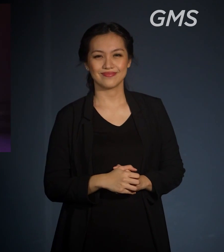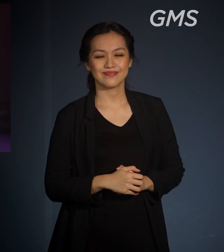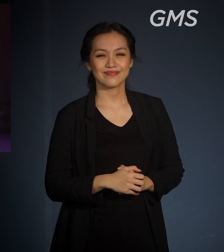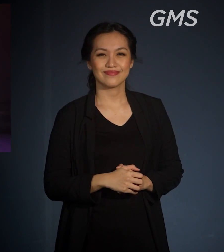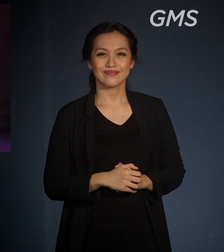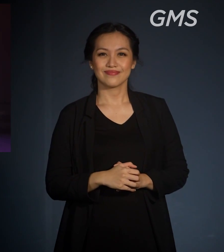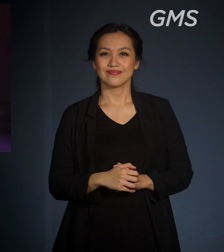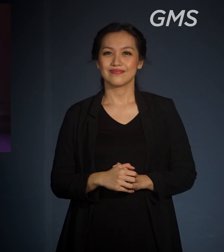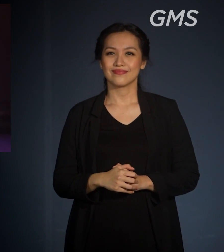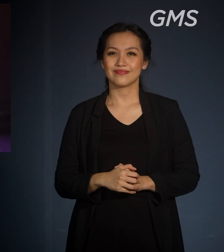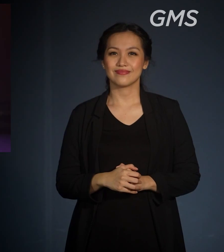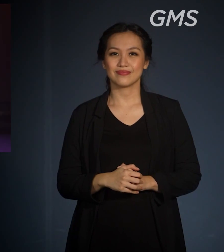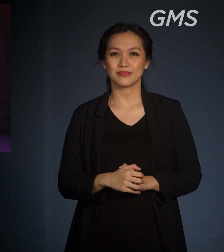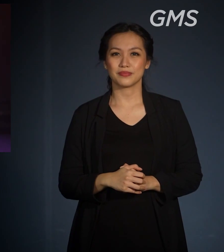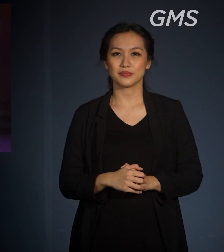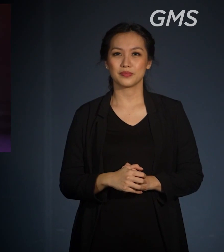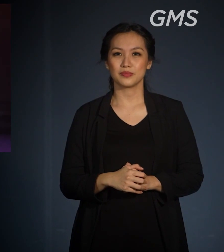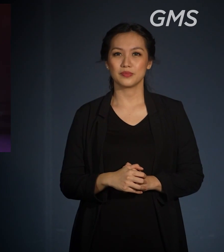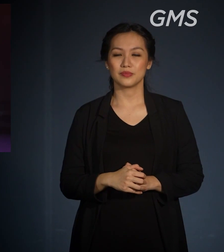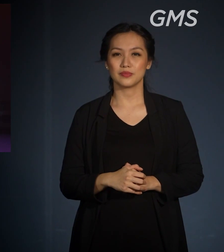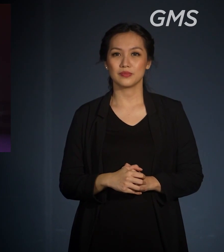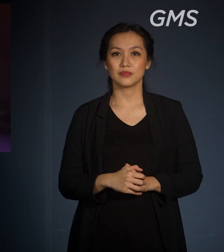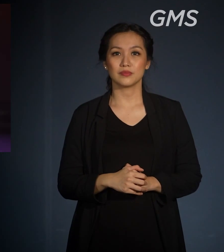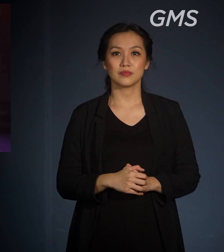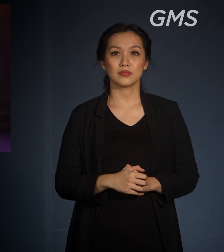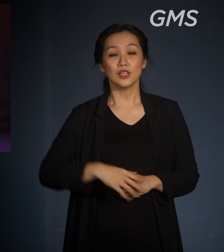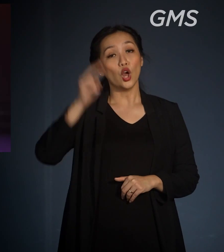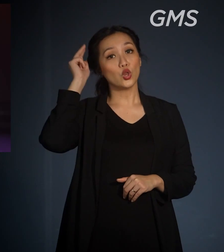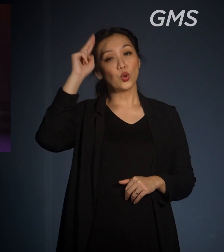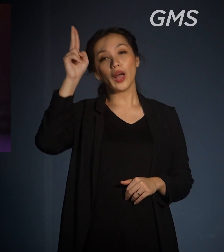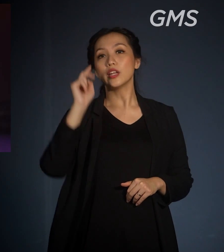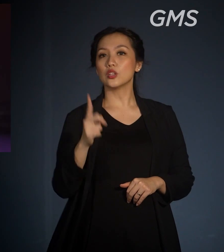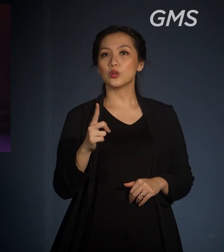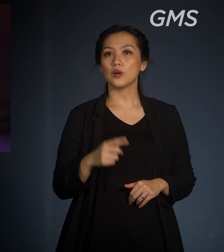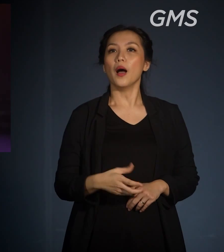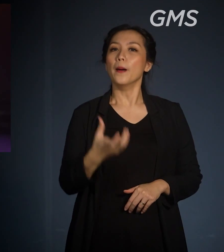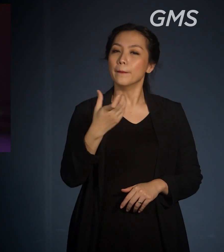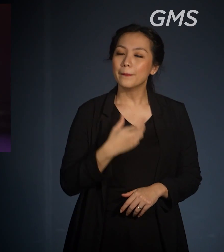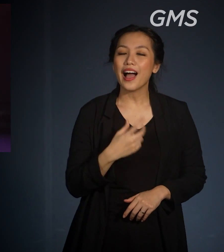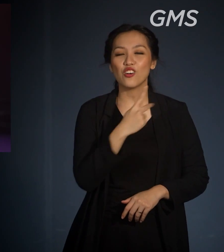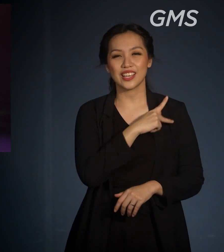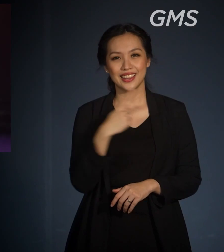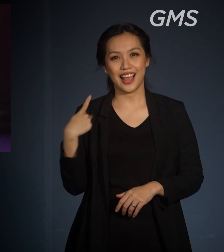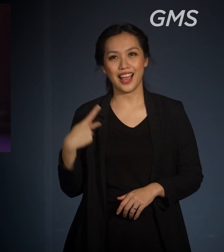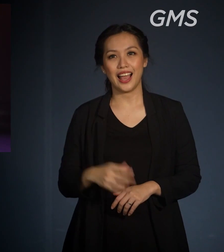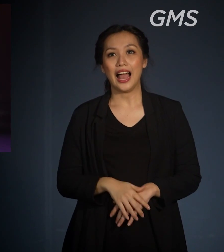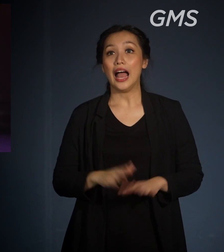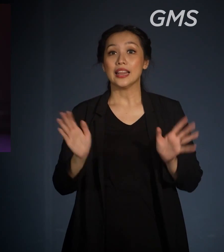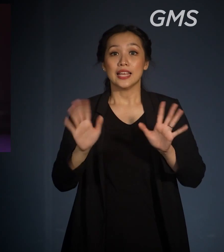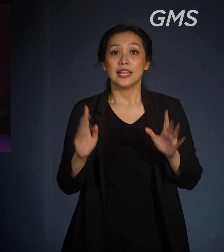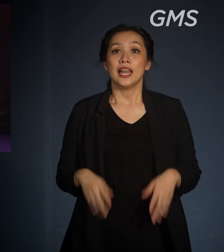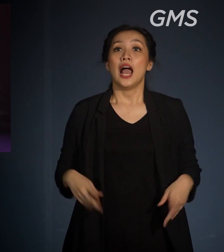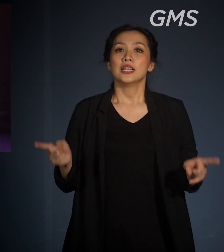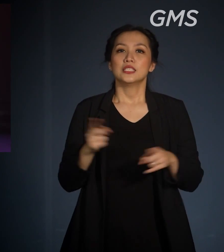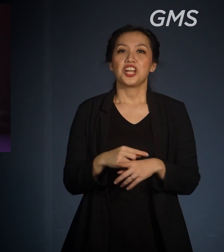Saudara, jadi Tuhan itu ingin kita tidak menjadi